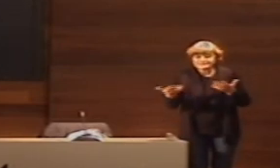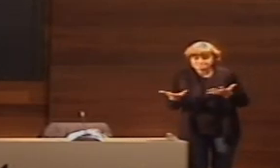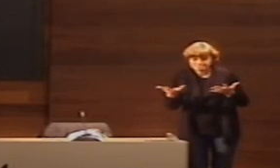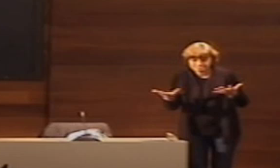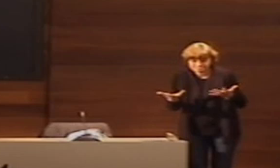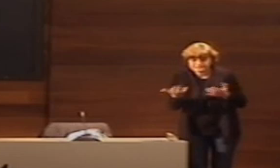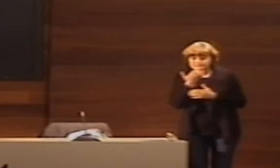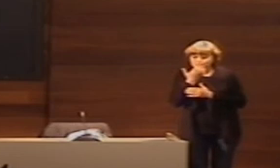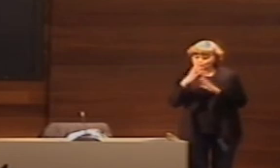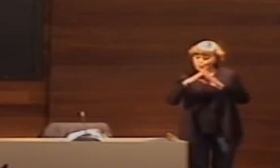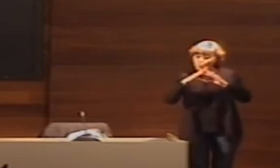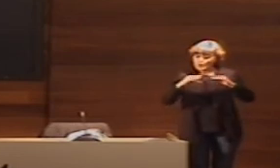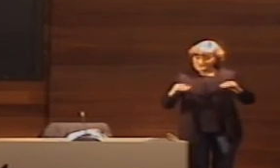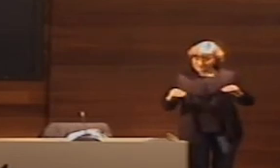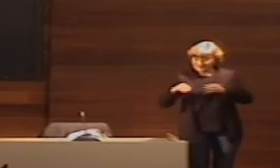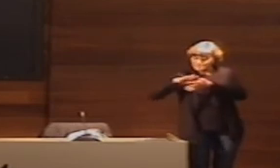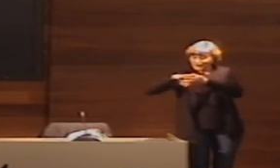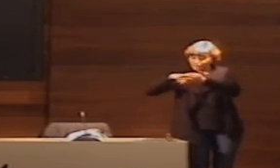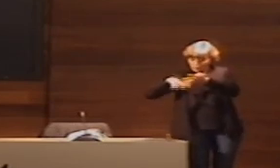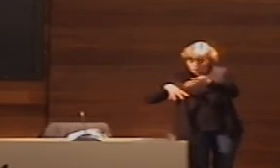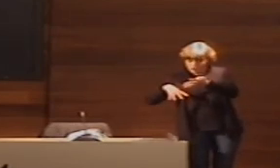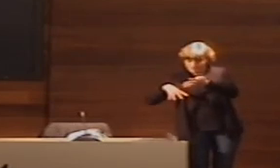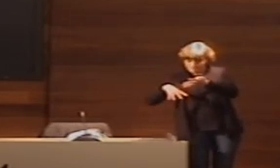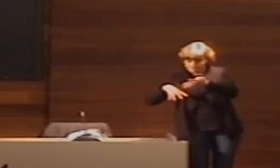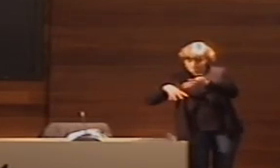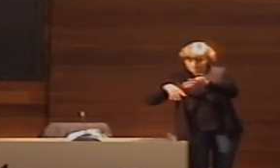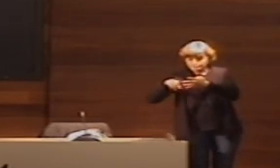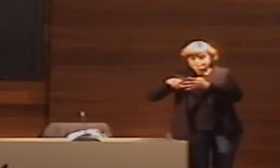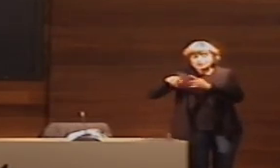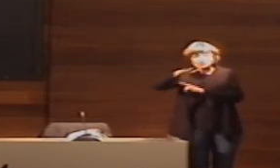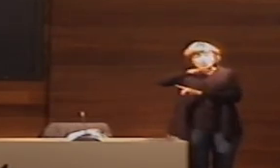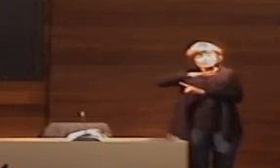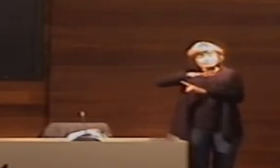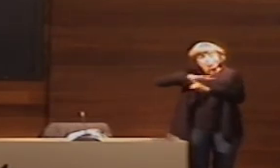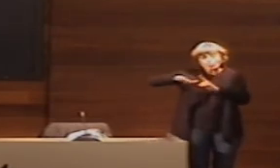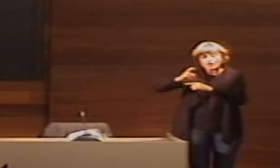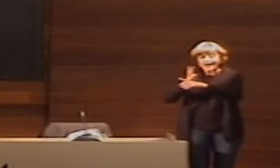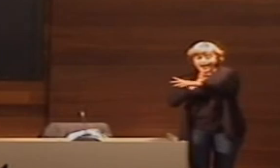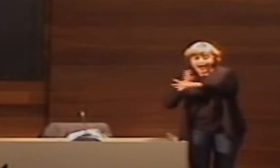que es la Universidad Autónoma de Barcelona, que tiene un campus amplio,